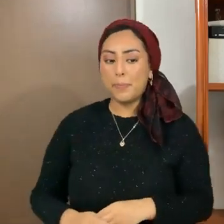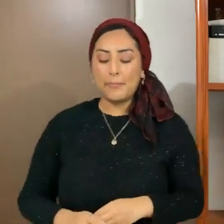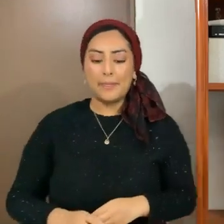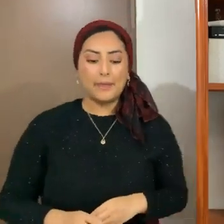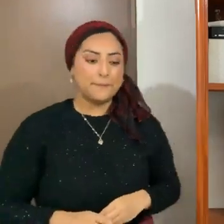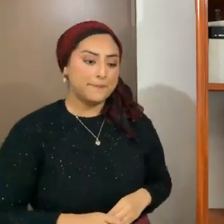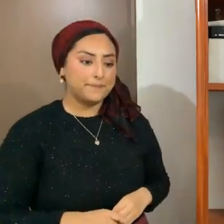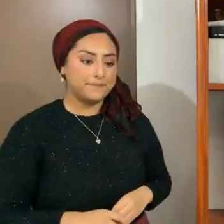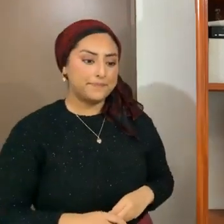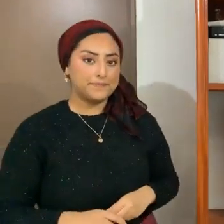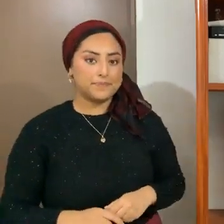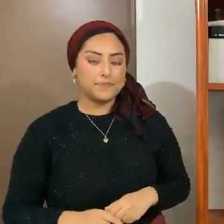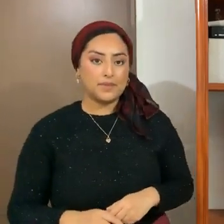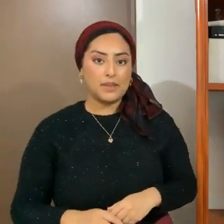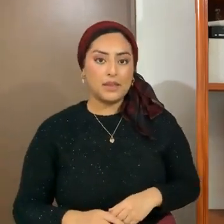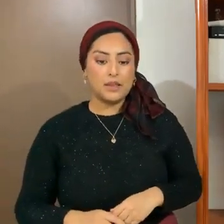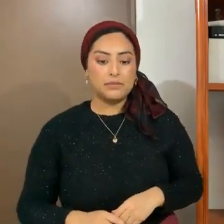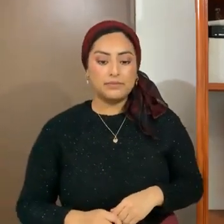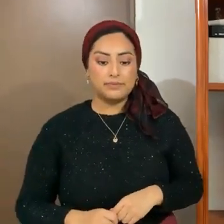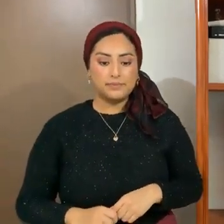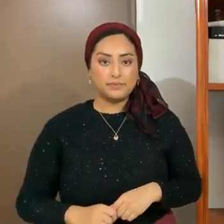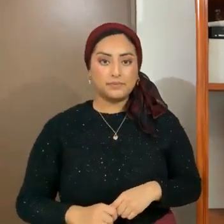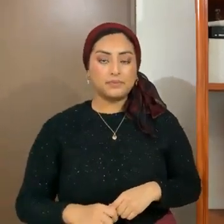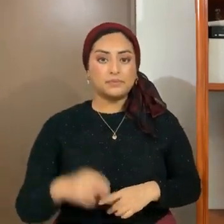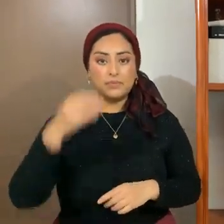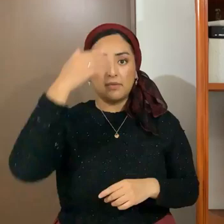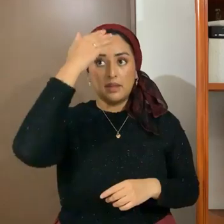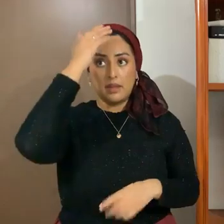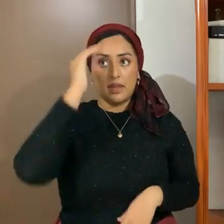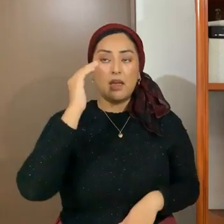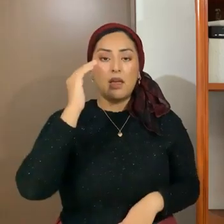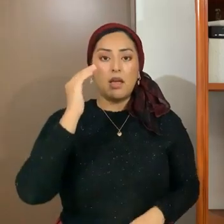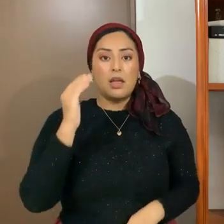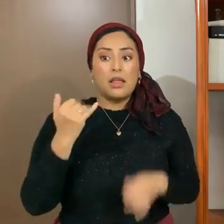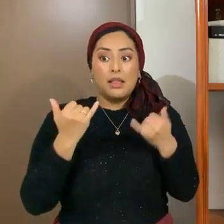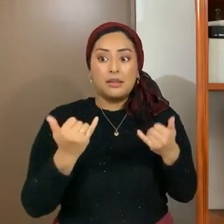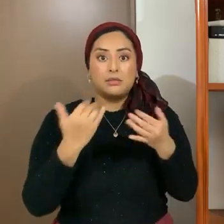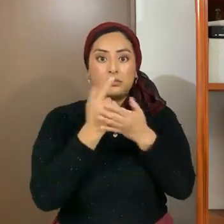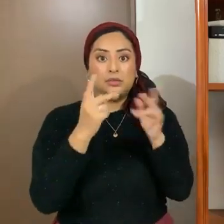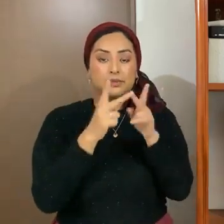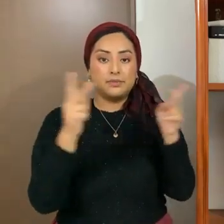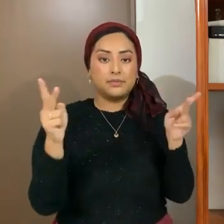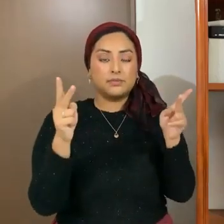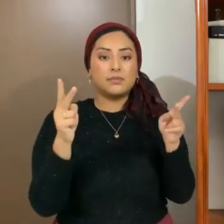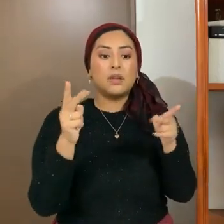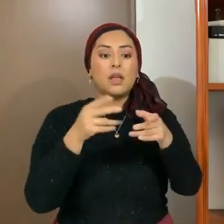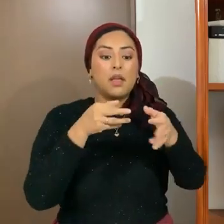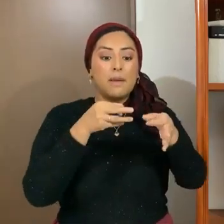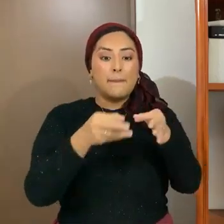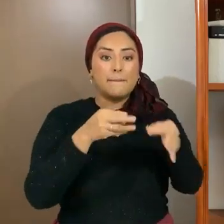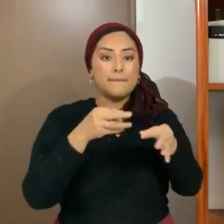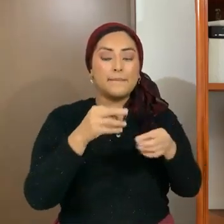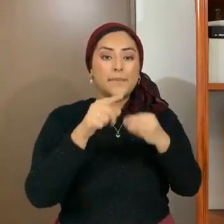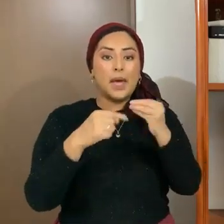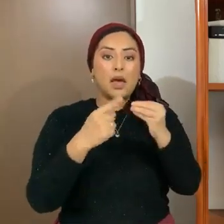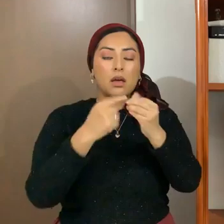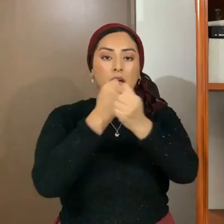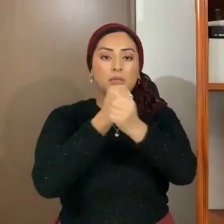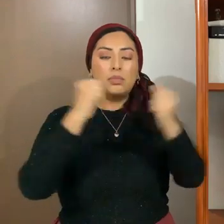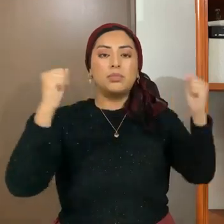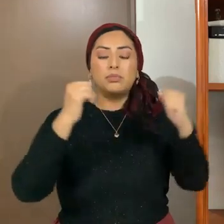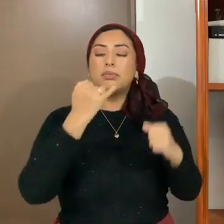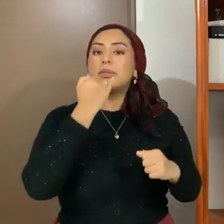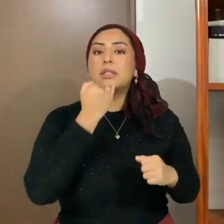Isaías 27. El Eterno en esta parasha y en la Haftará está hablando acerca de la liberación